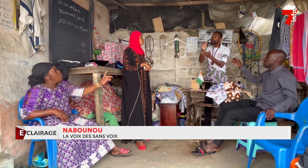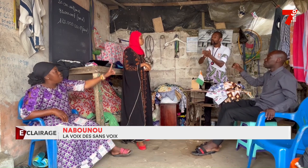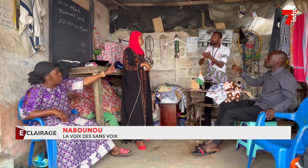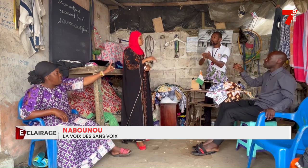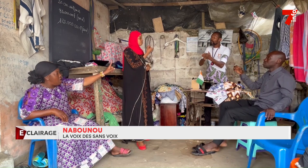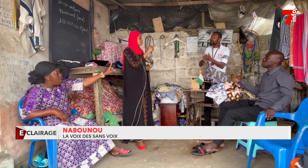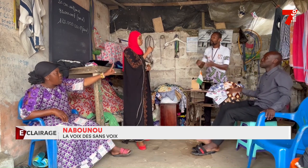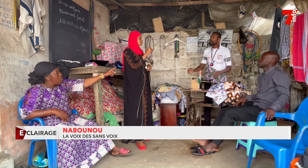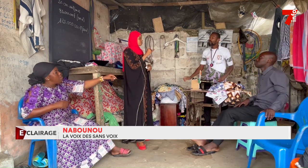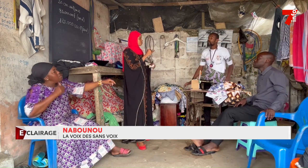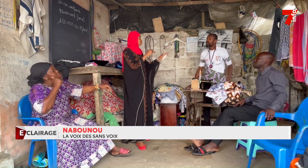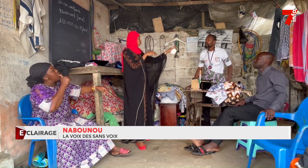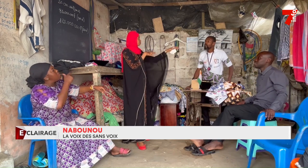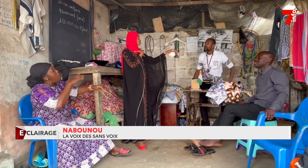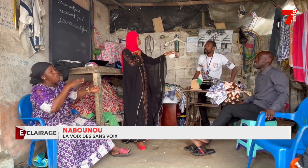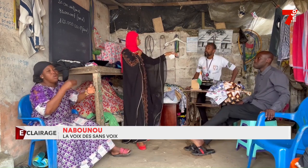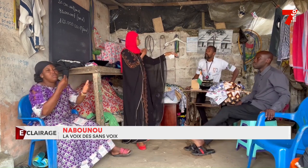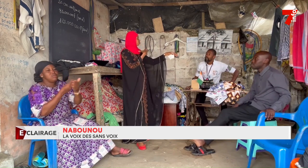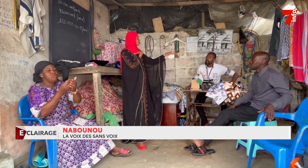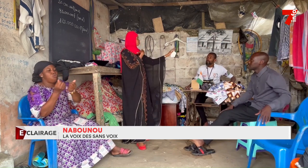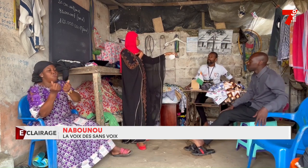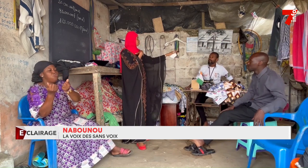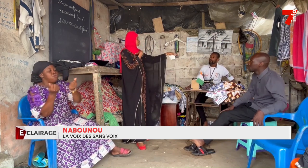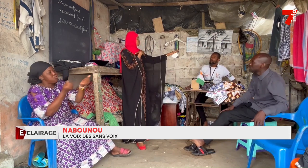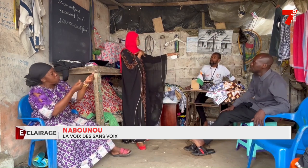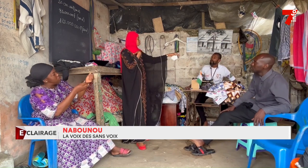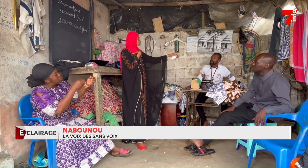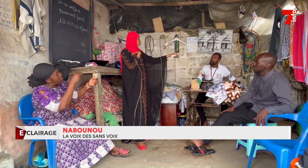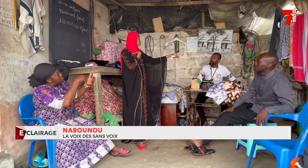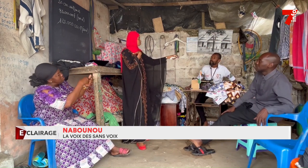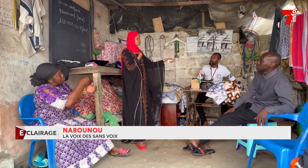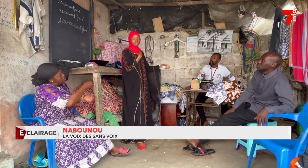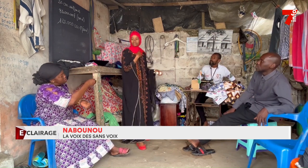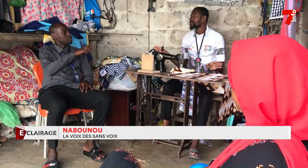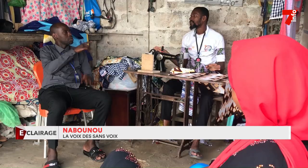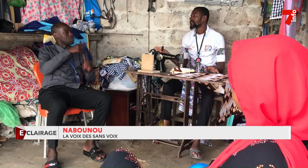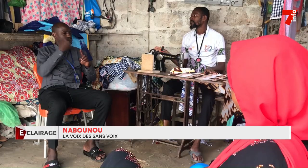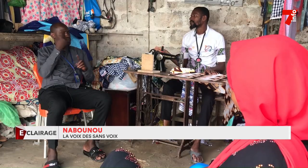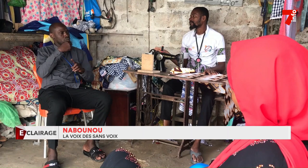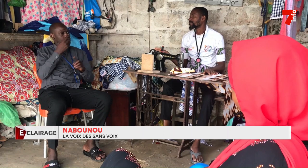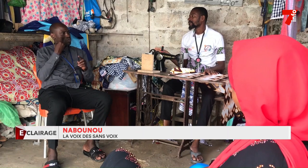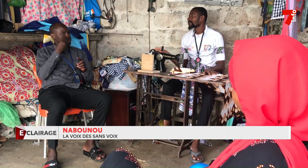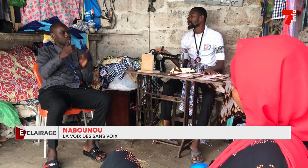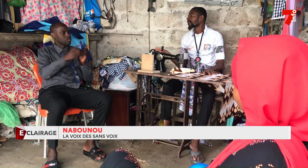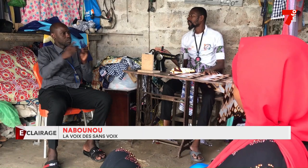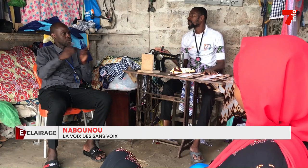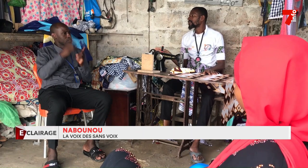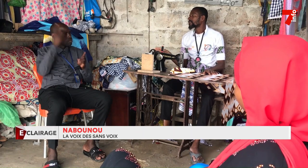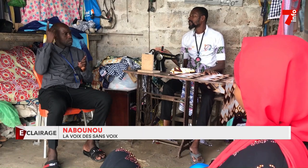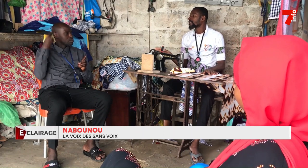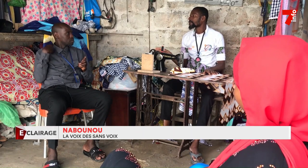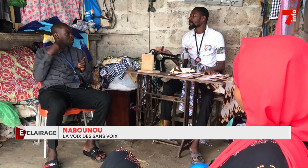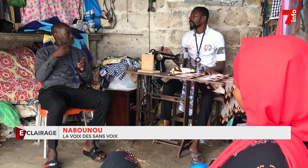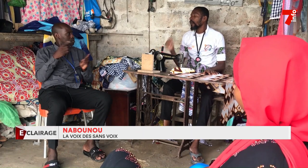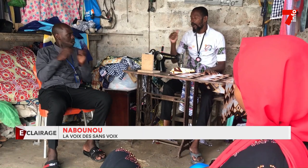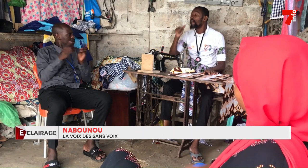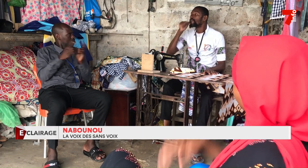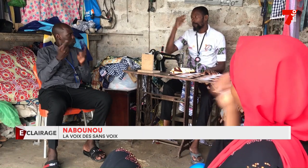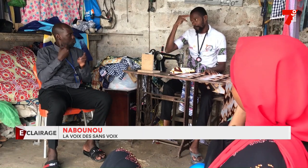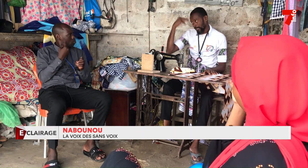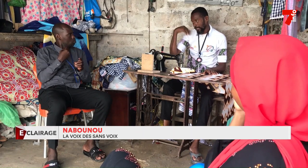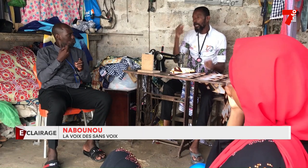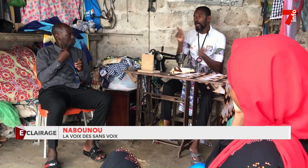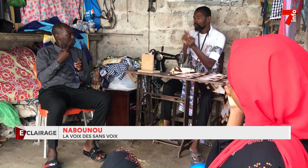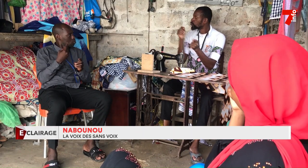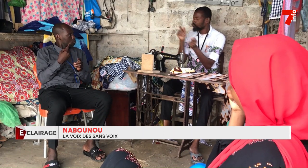Plusieurs difficultés sont rencontrées par les personnes malentendantes en Côte d'Ivoire. Notamment, l'accès à l'éducation pour les élèves